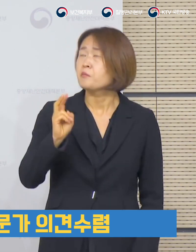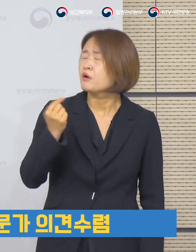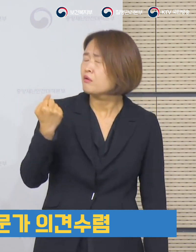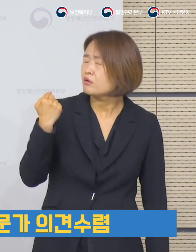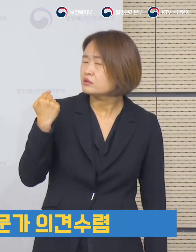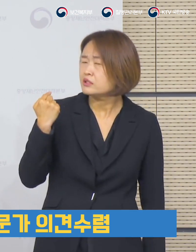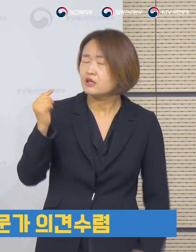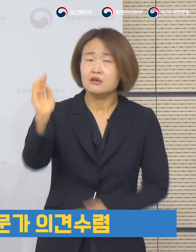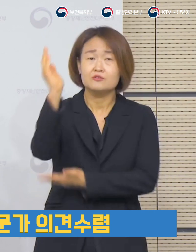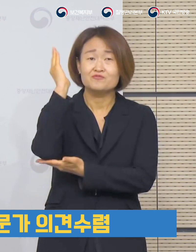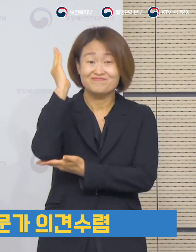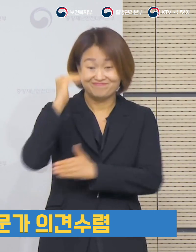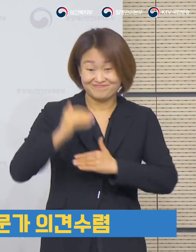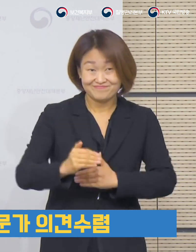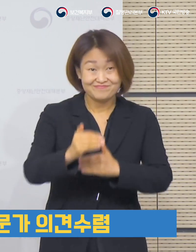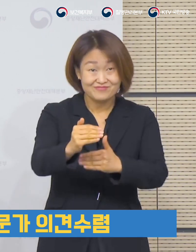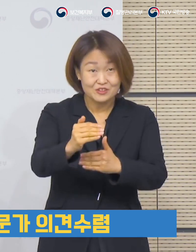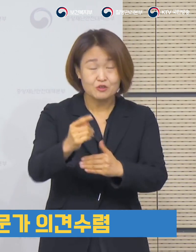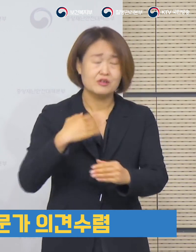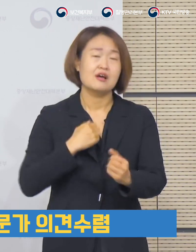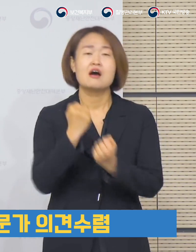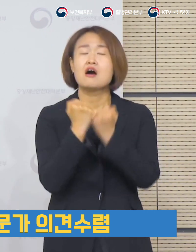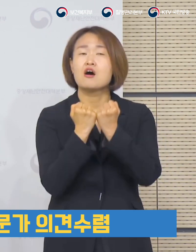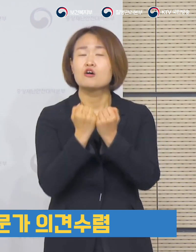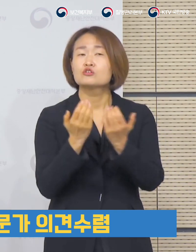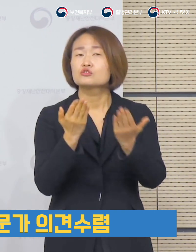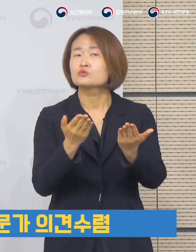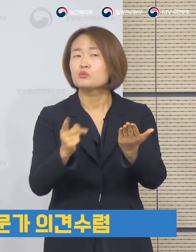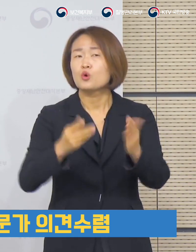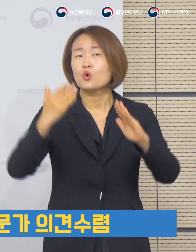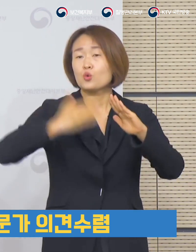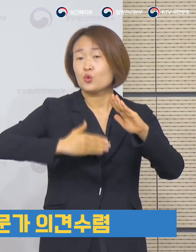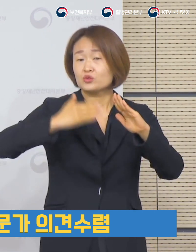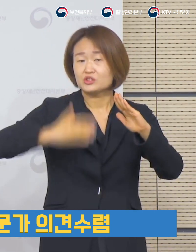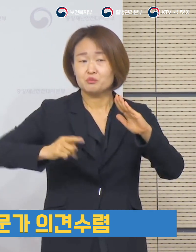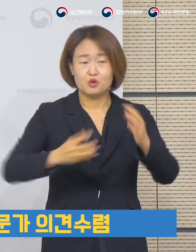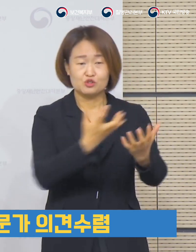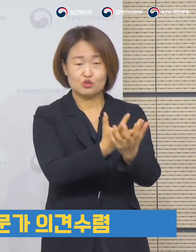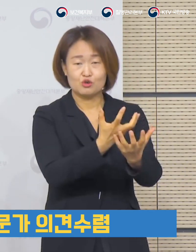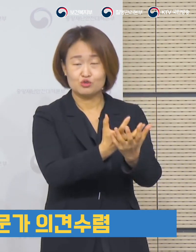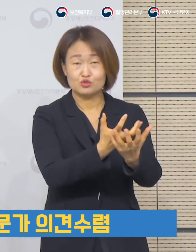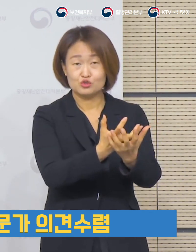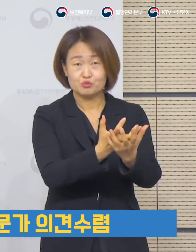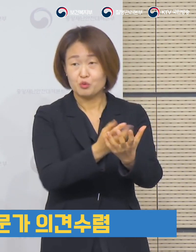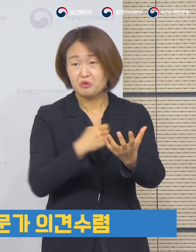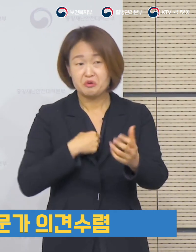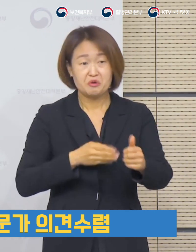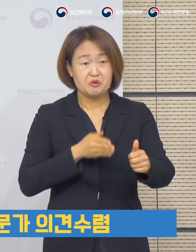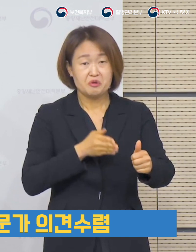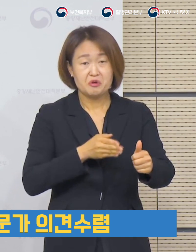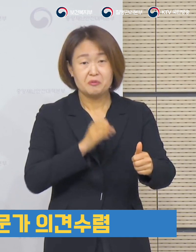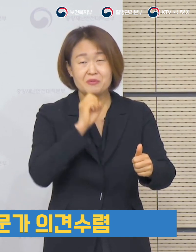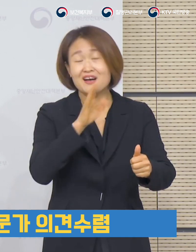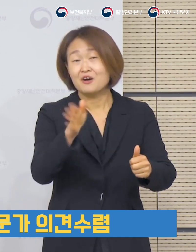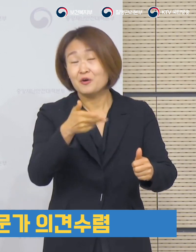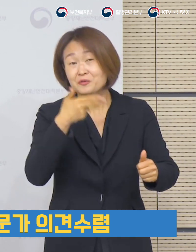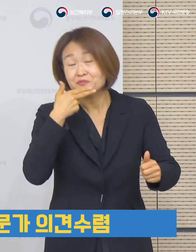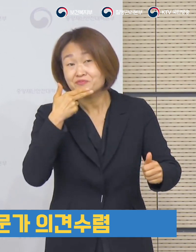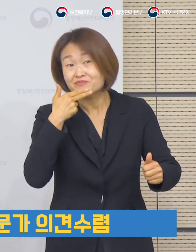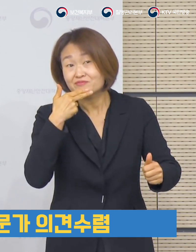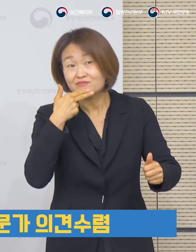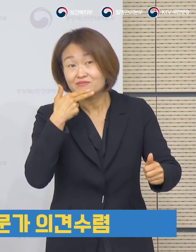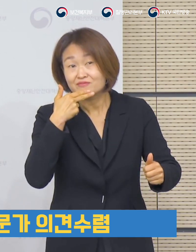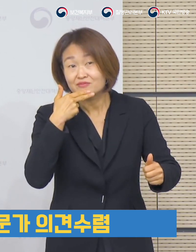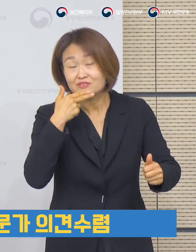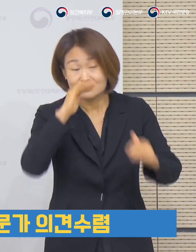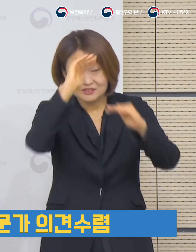우리 브리핑 과정에서 말씀드린 내용은 공식적인 문서를 통해서 요청 바가 없다라는 내용을 아마